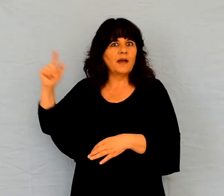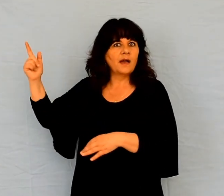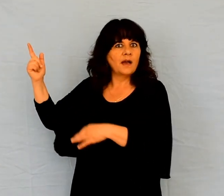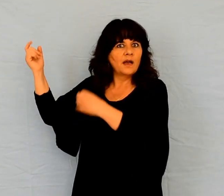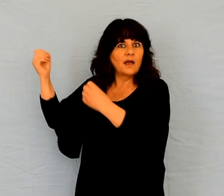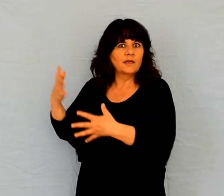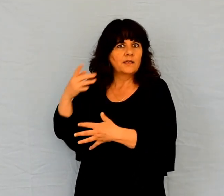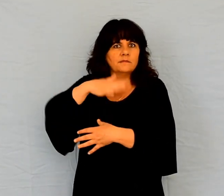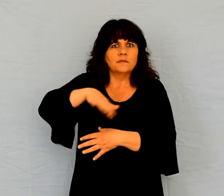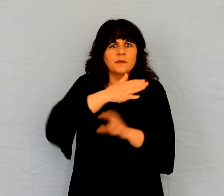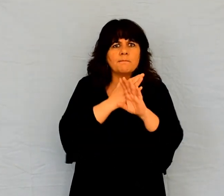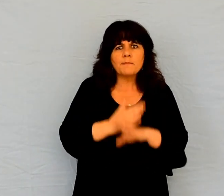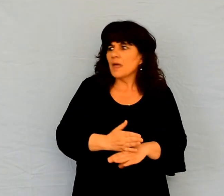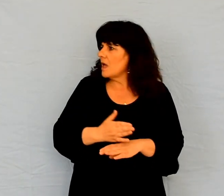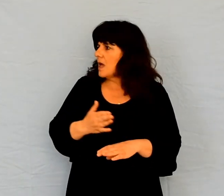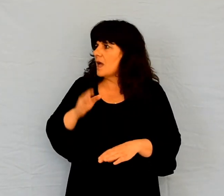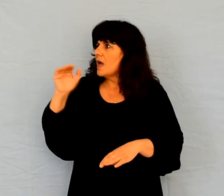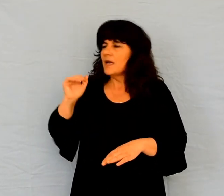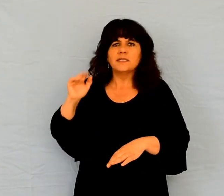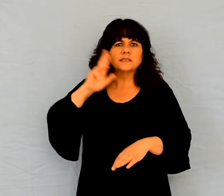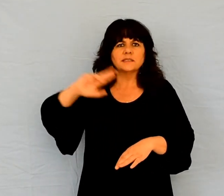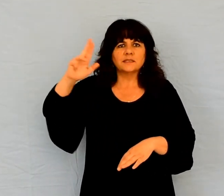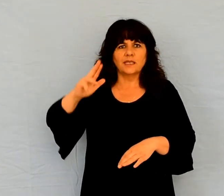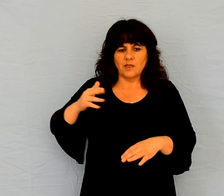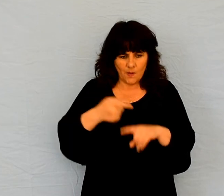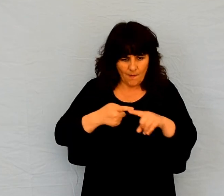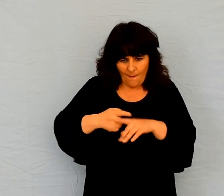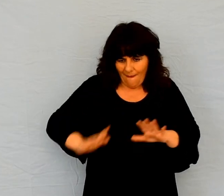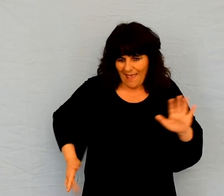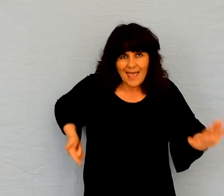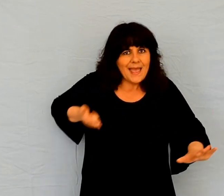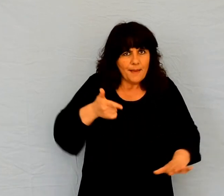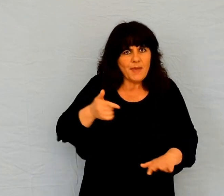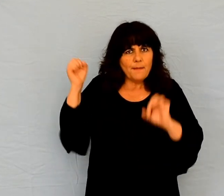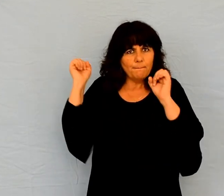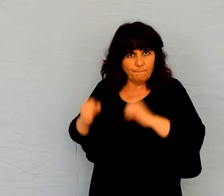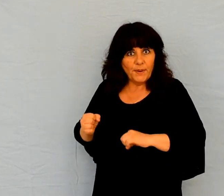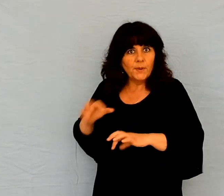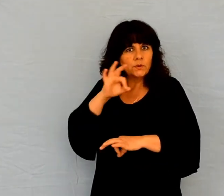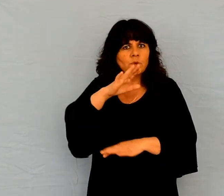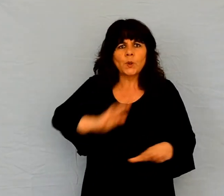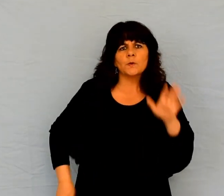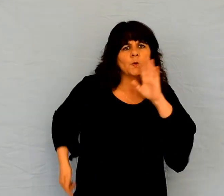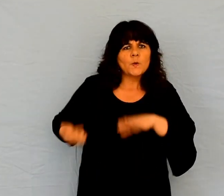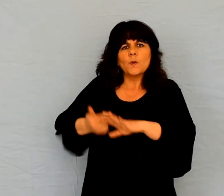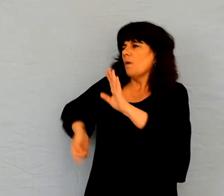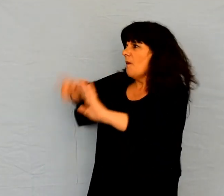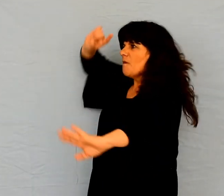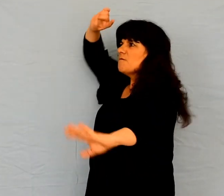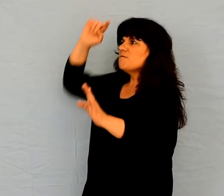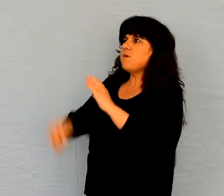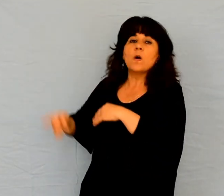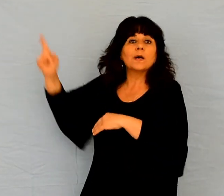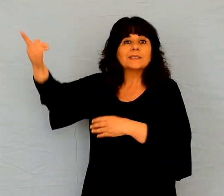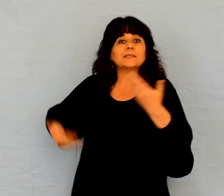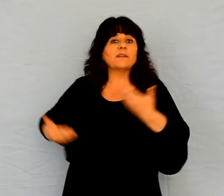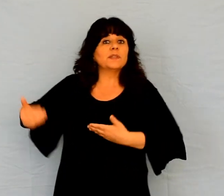l'épée ?» L'un d'eux frappa le serviteur du grand prêtre et lui trancha l'oreille